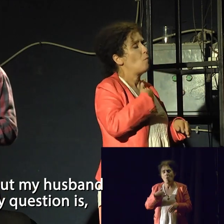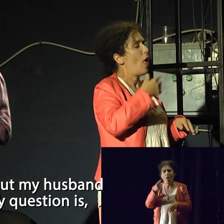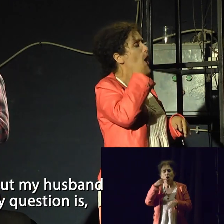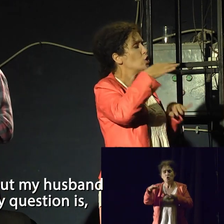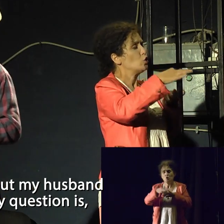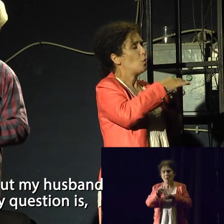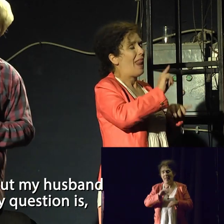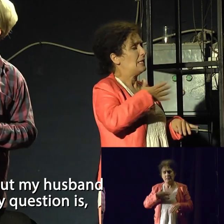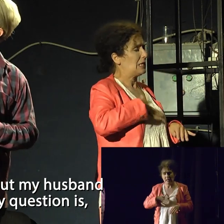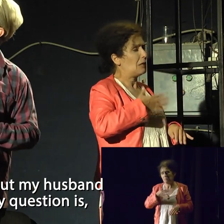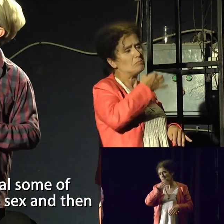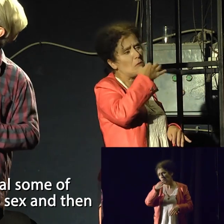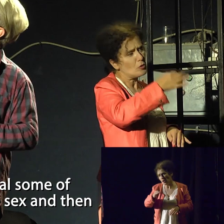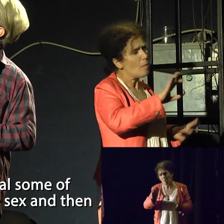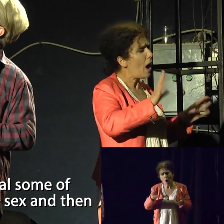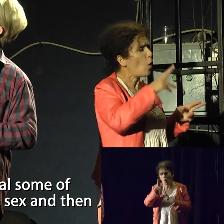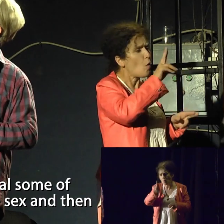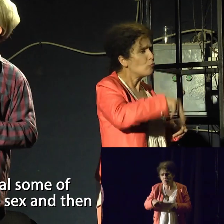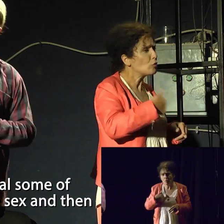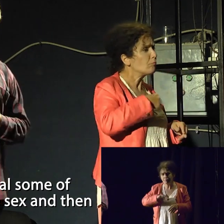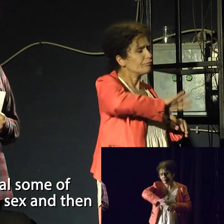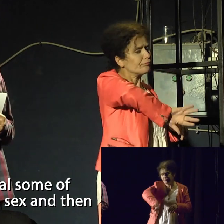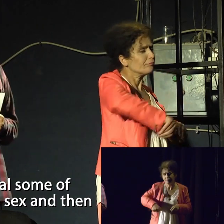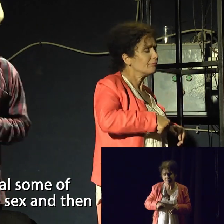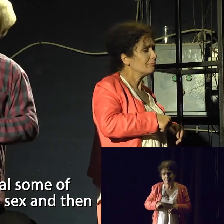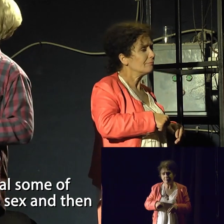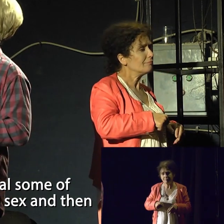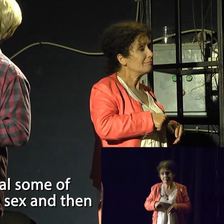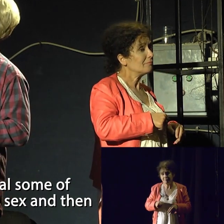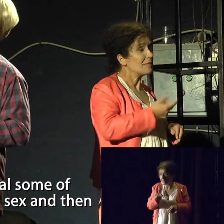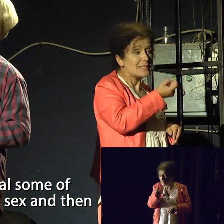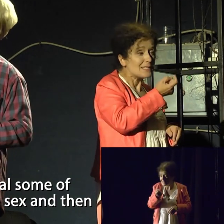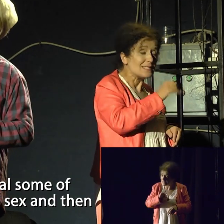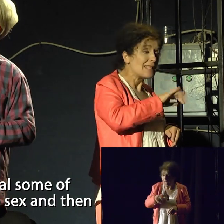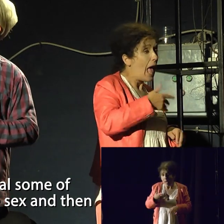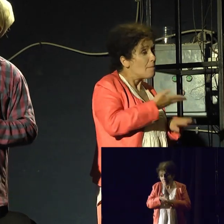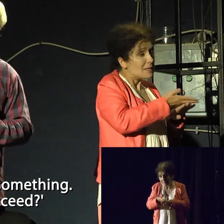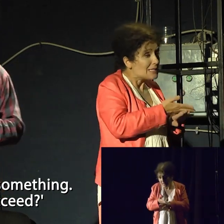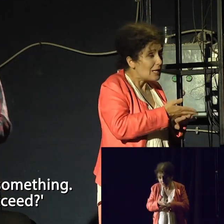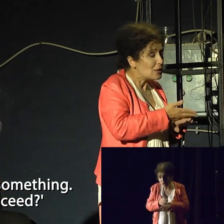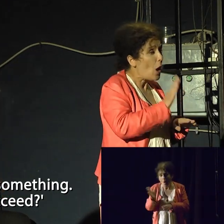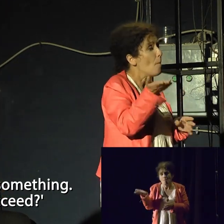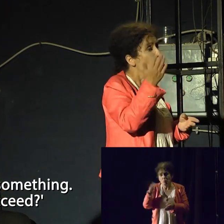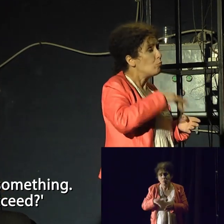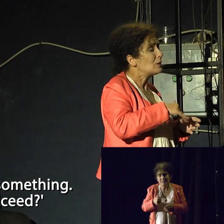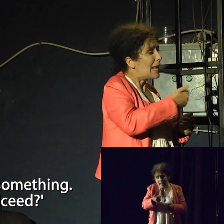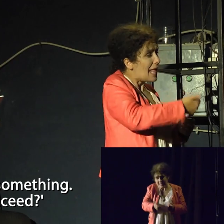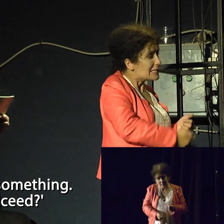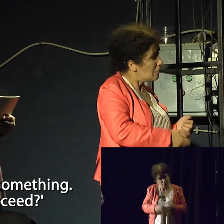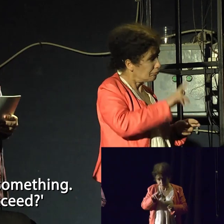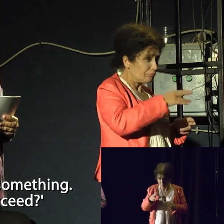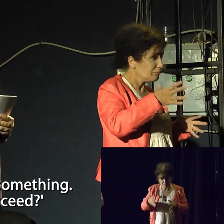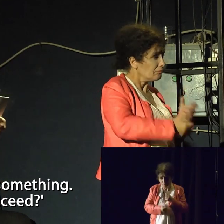сопруг не сака. Па сакав да прашам ако е можно некако да му украдам од додека имаме секс и после со инекција да направам нешто, ќе се